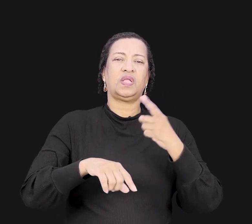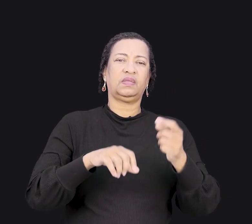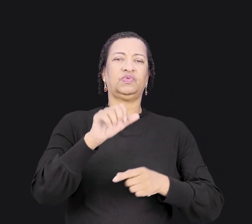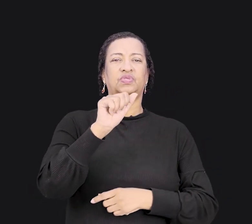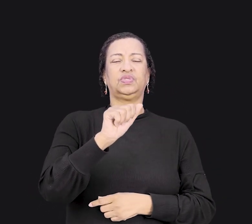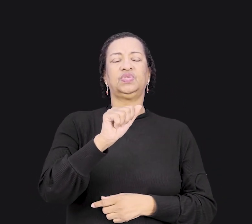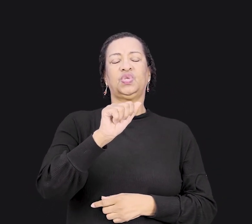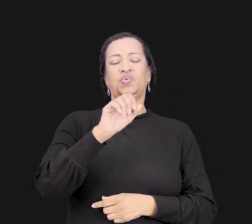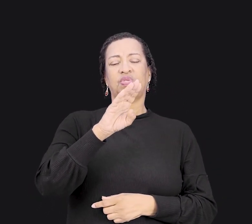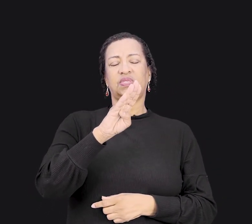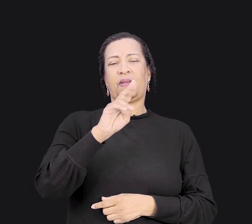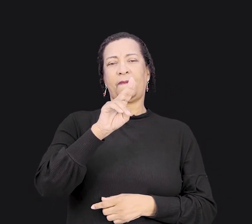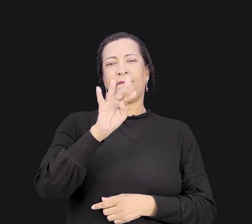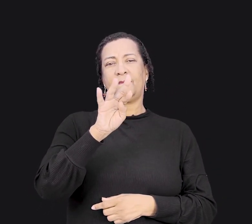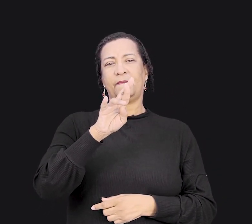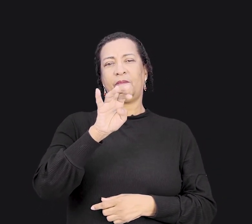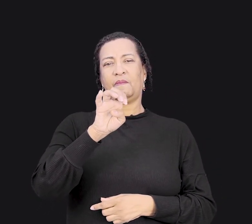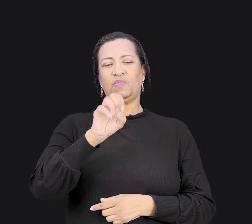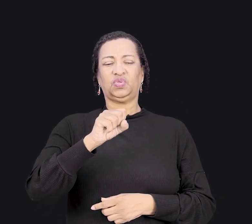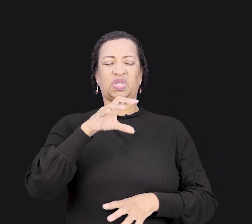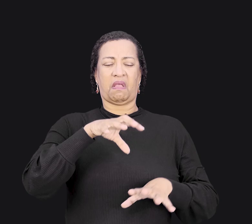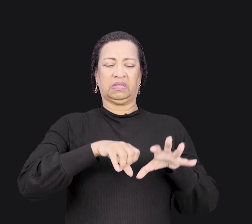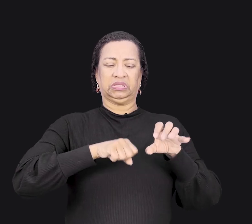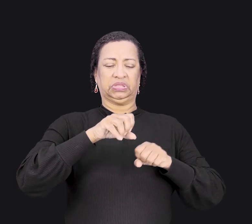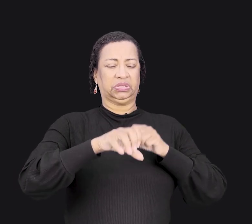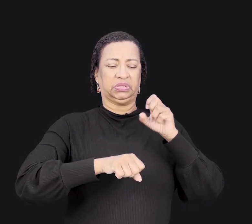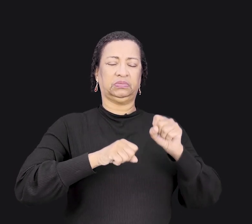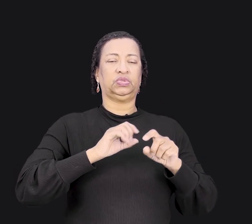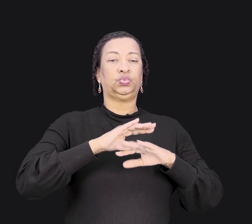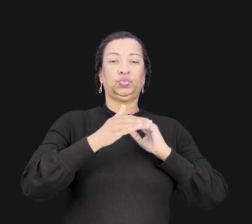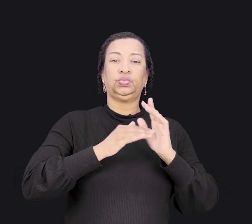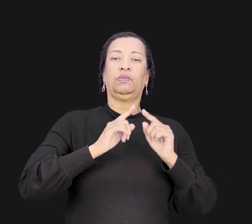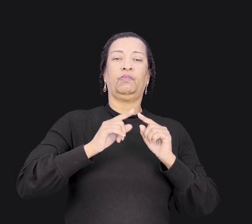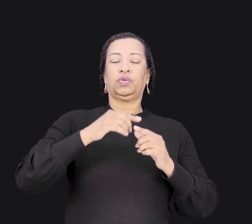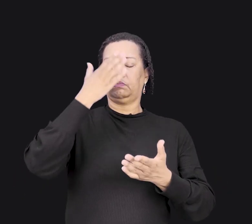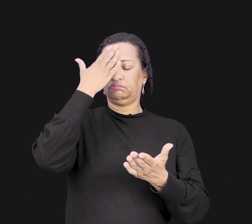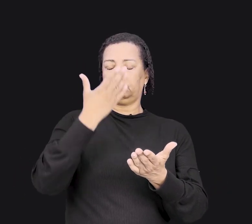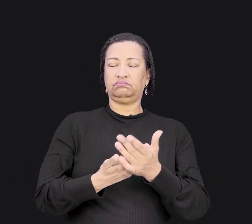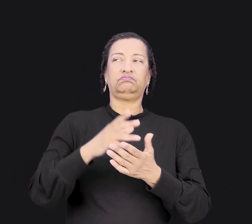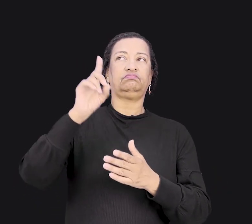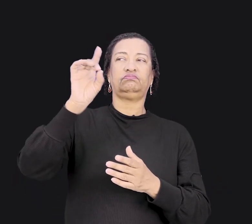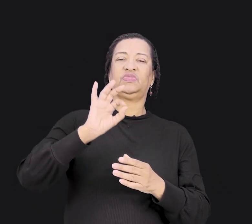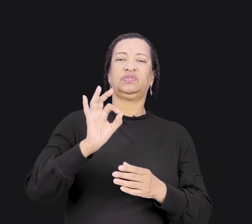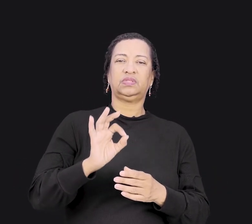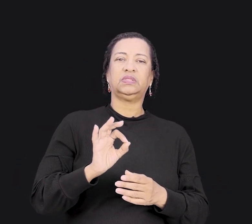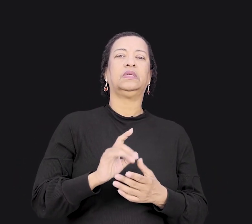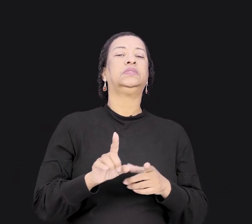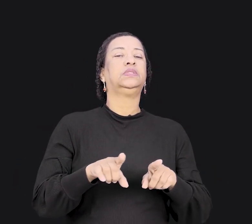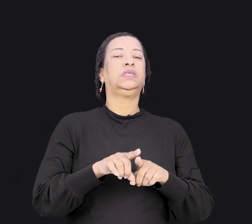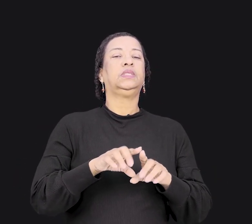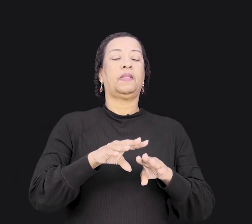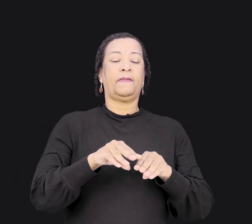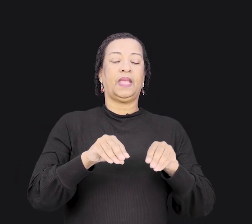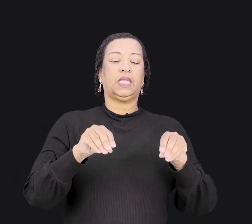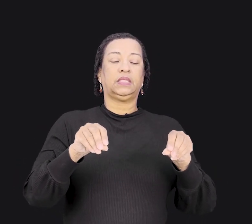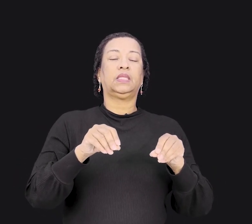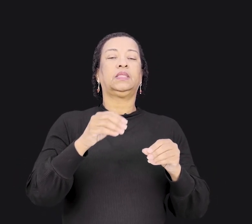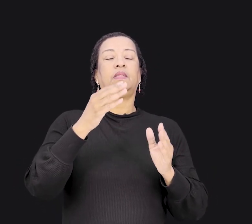trabalho. Tudo isso porque não creram em Deus, nem na possessão da terra prometida. Lemos no livro de Números que